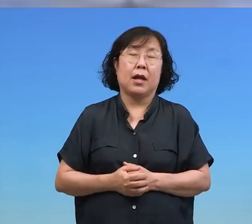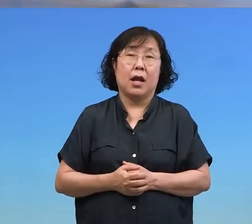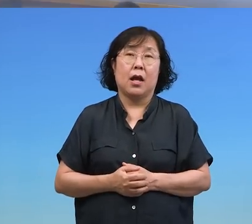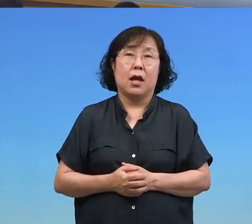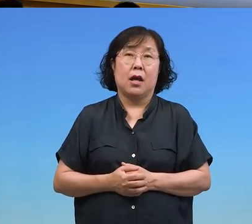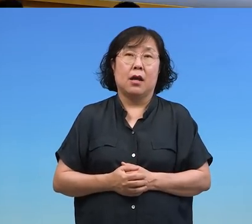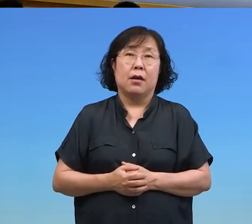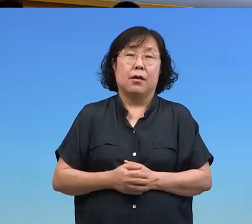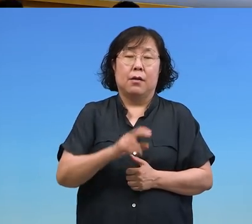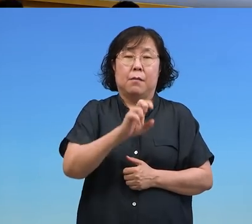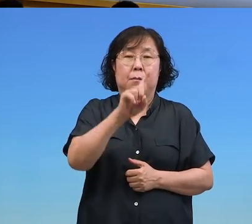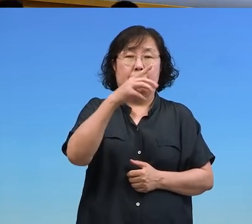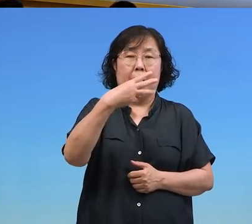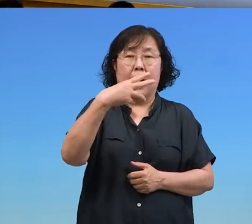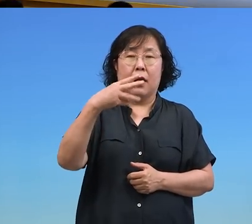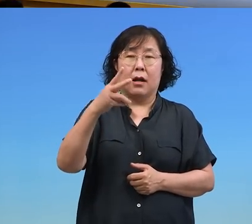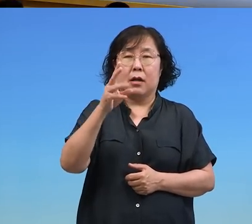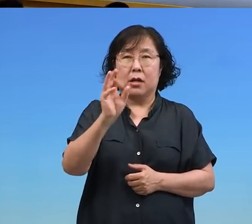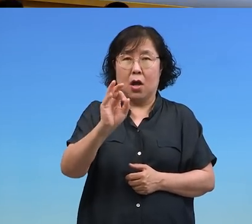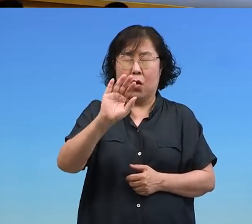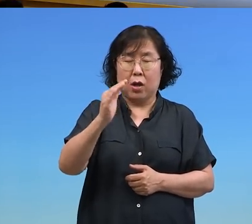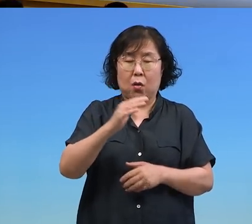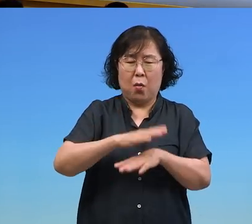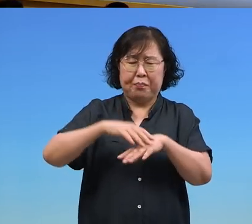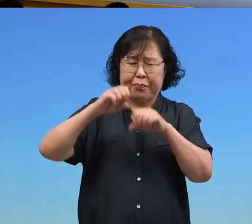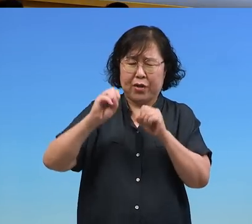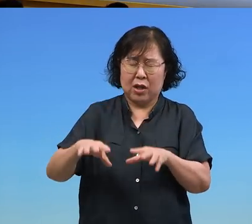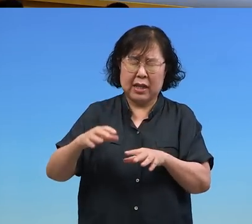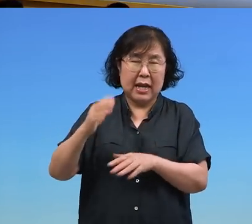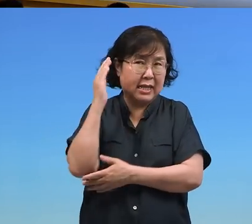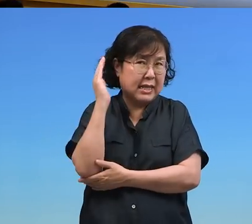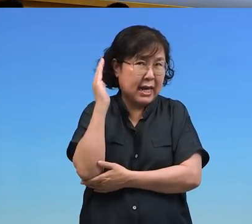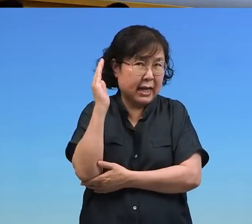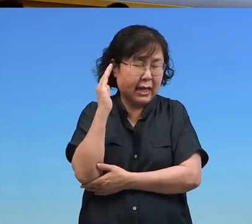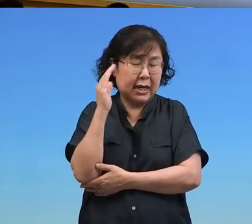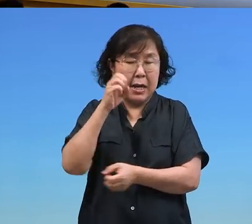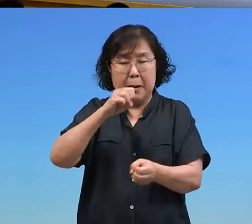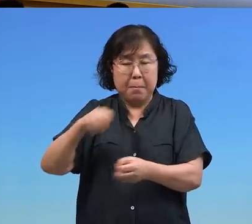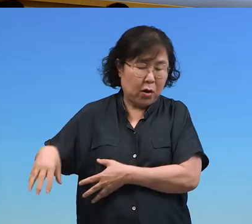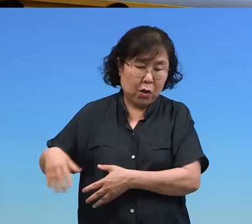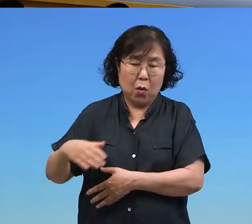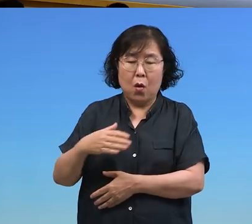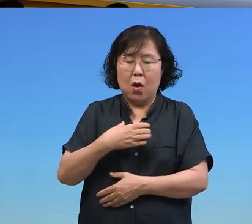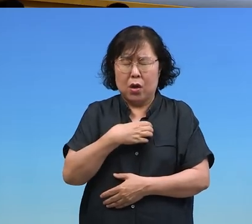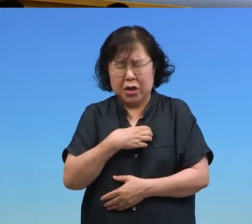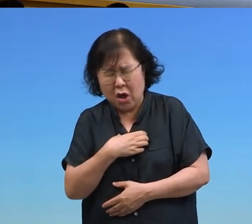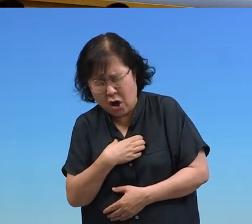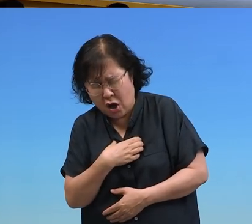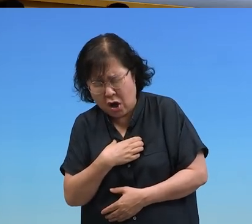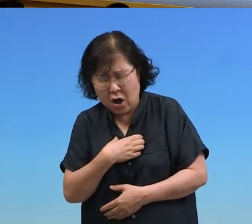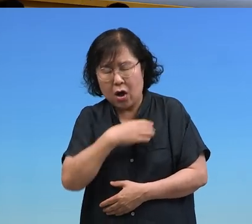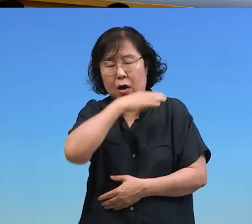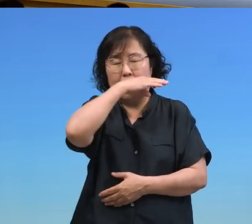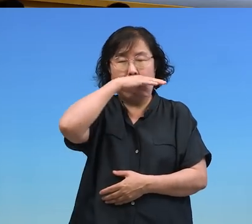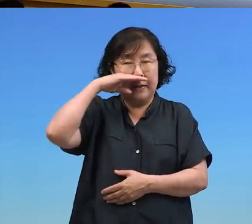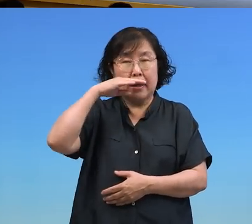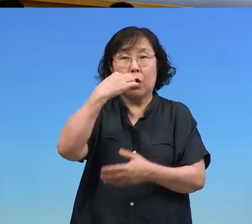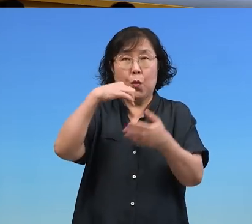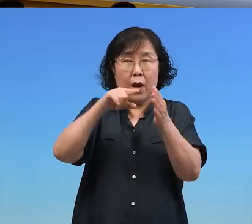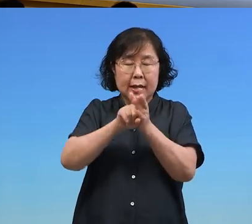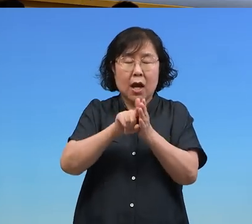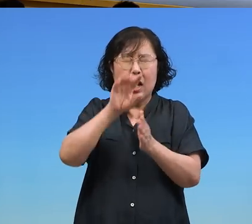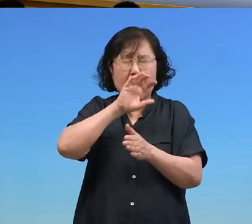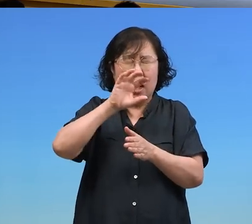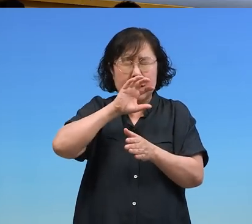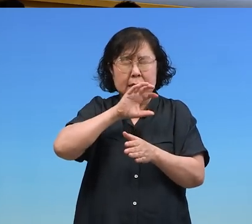망령되고 허탄한 신화를 버리고 경근에 이르도록 내 자신을 연단하라 이 절박한